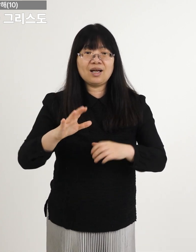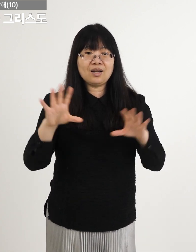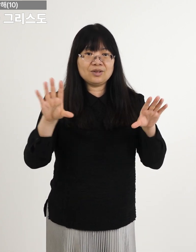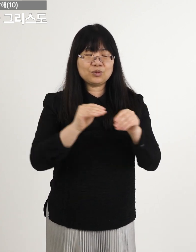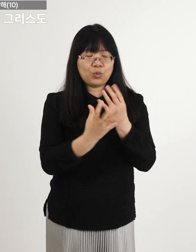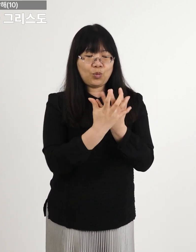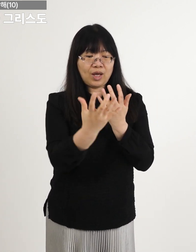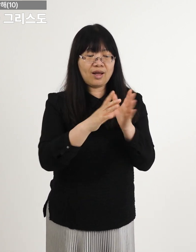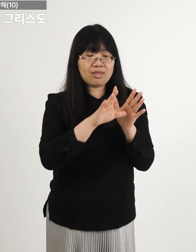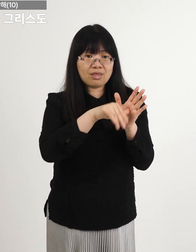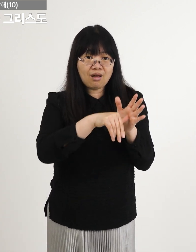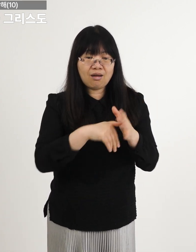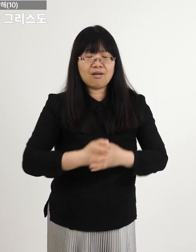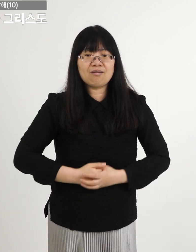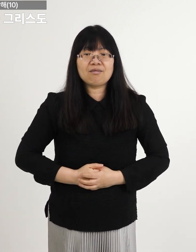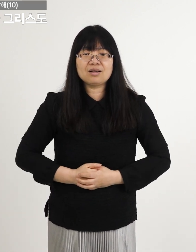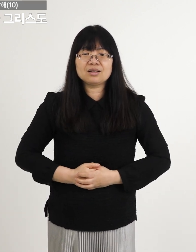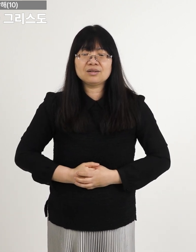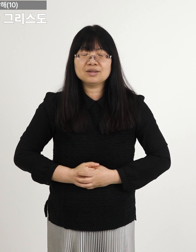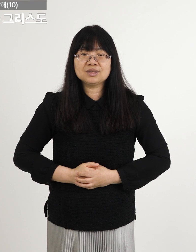총회에서